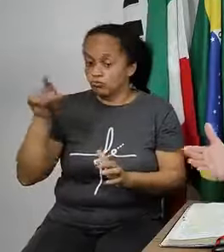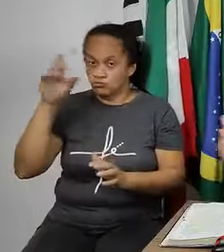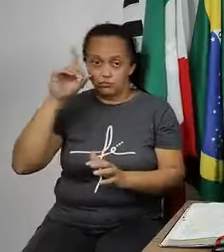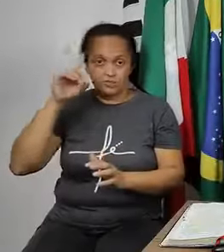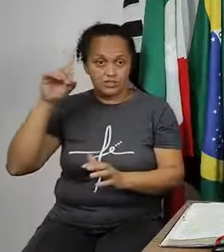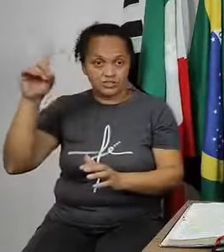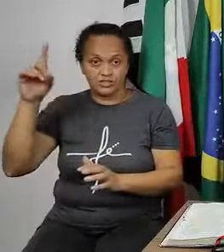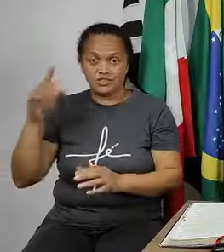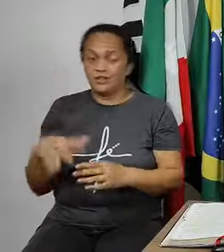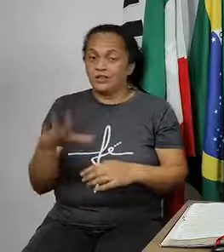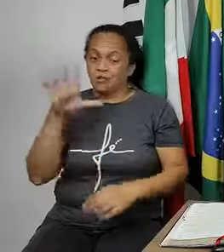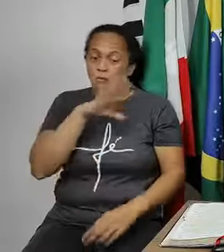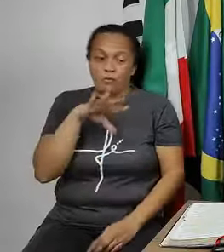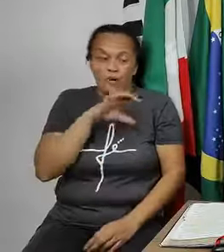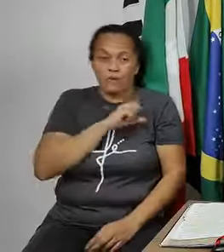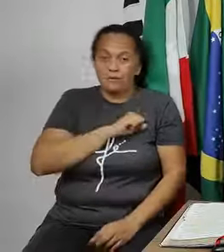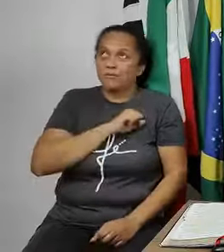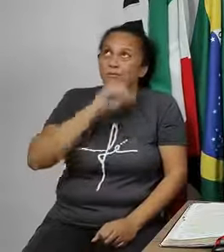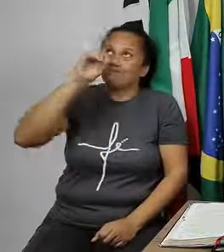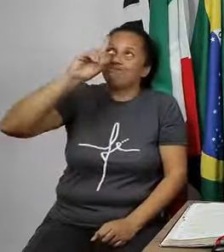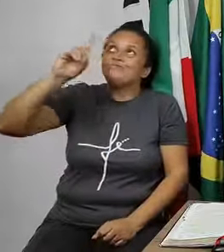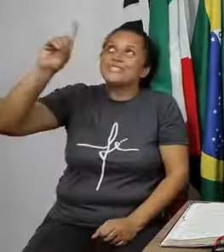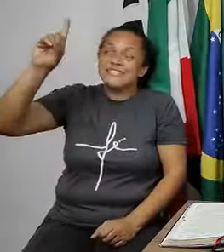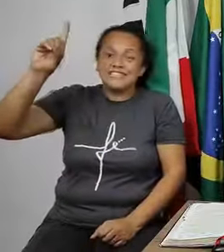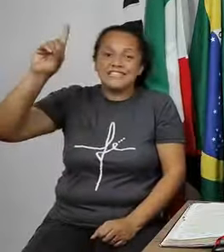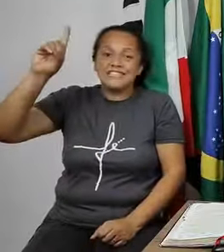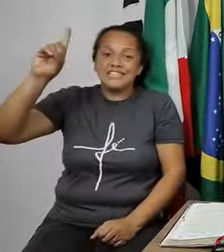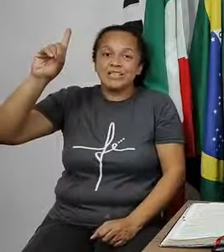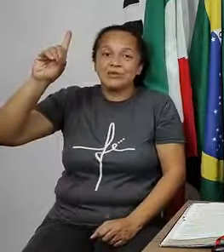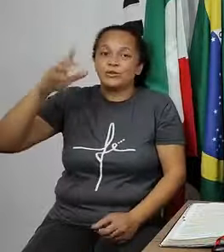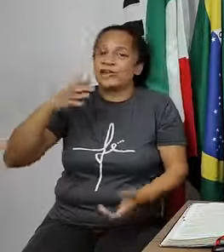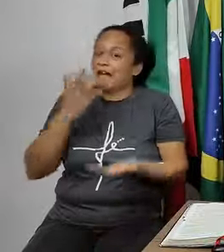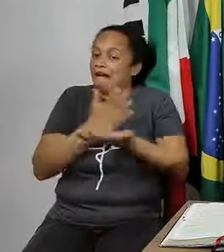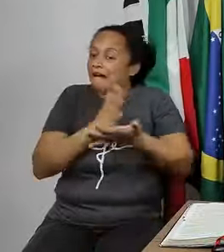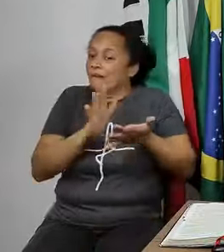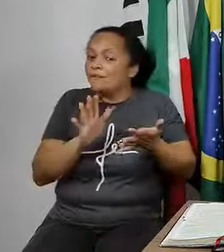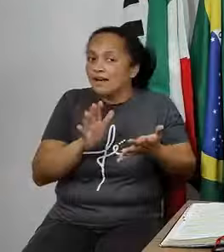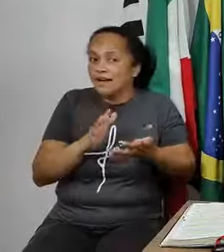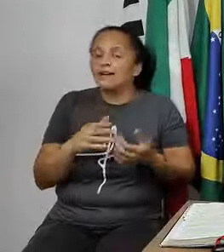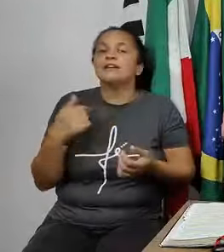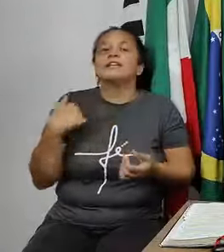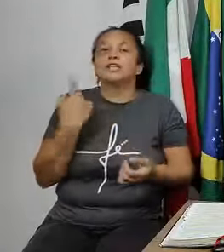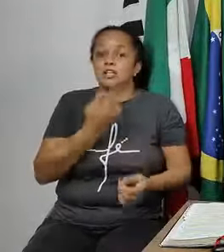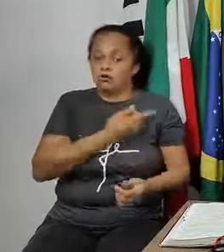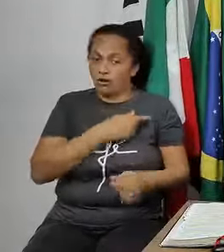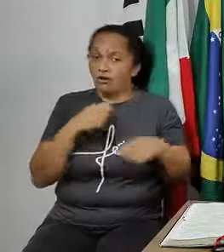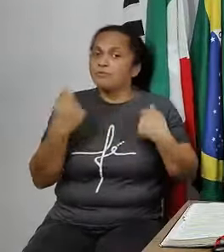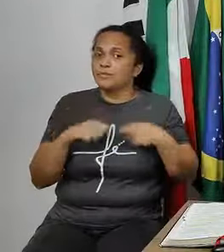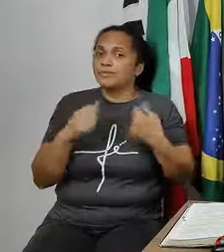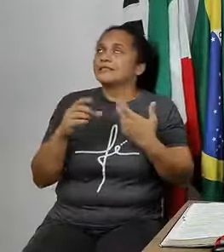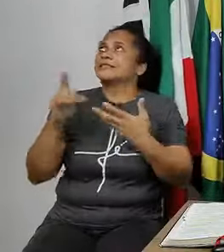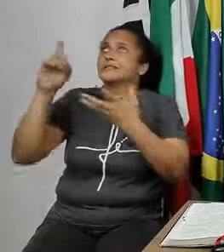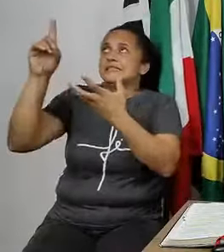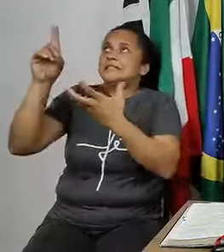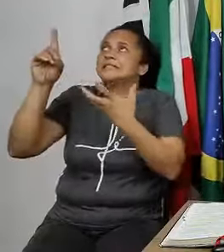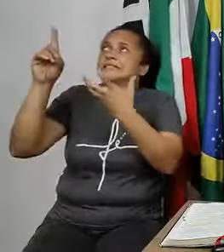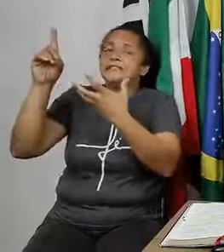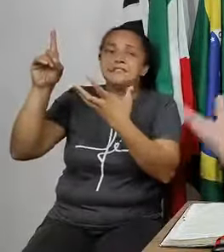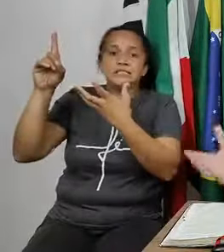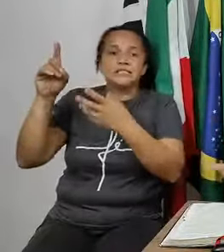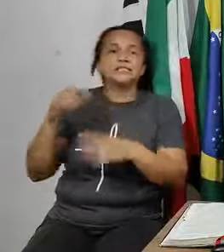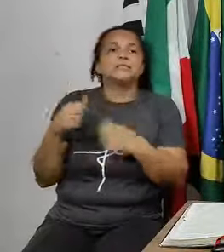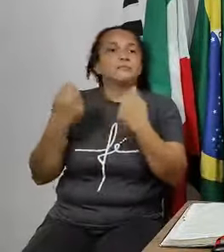né? E que, oxalá, eu e você não estejamos incluídos nessa estatística negativa